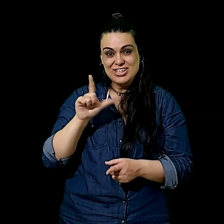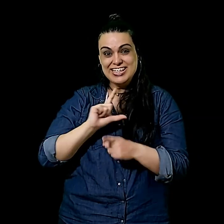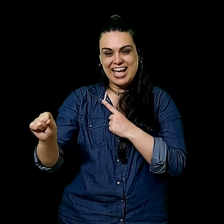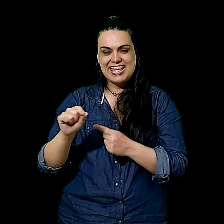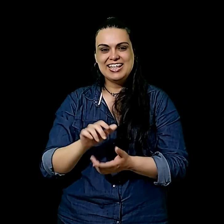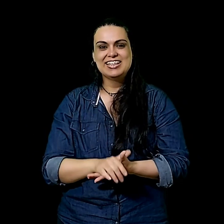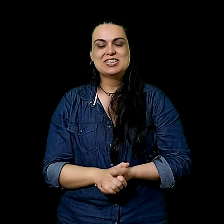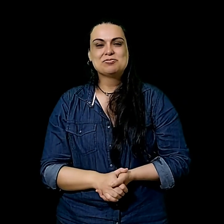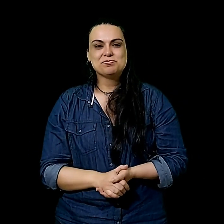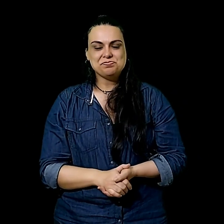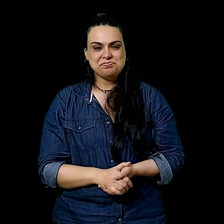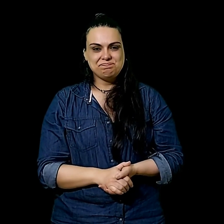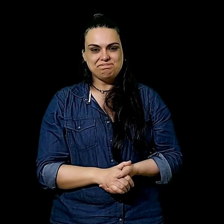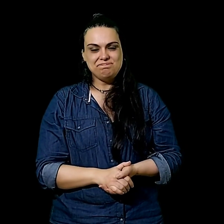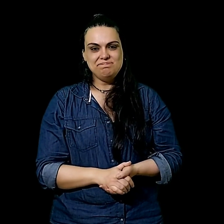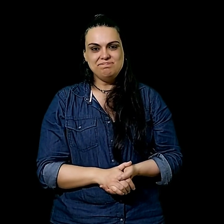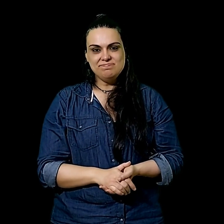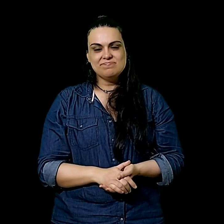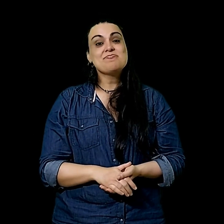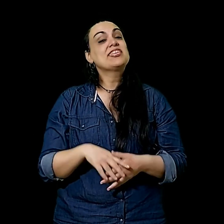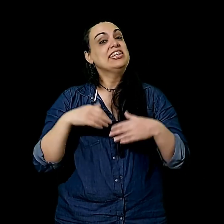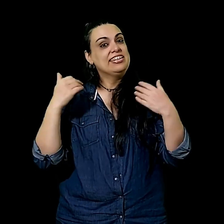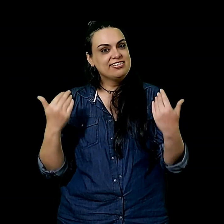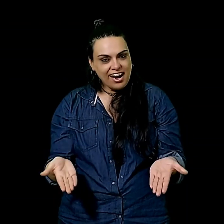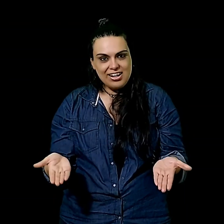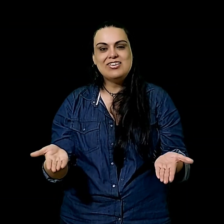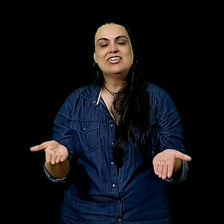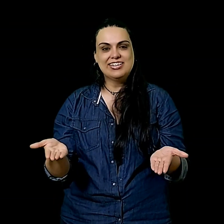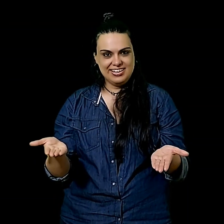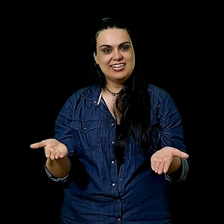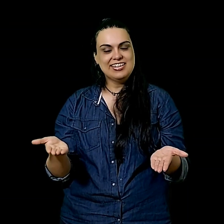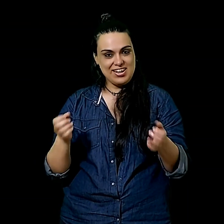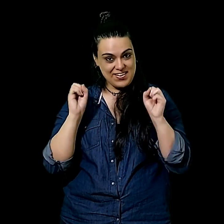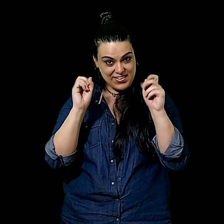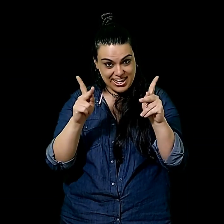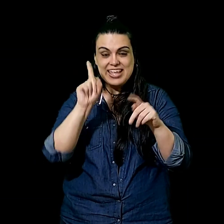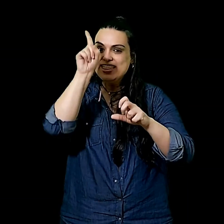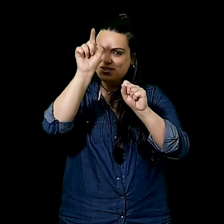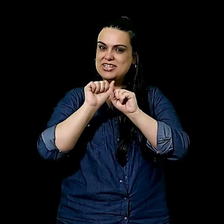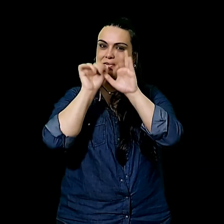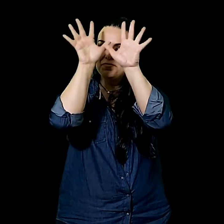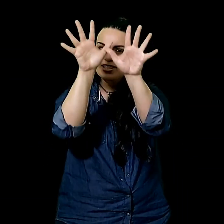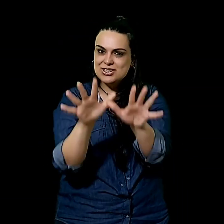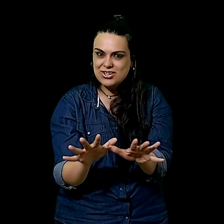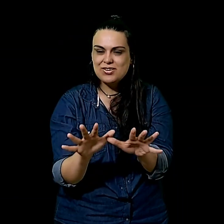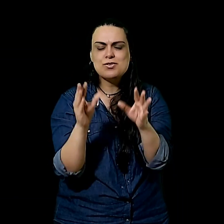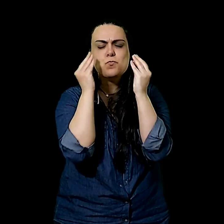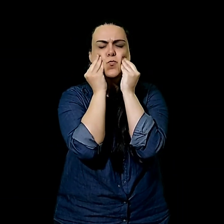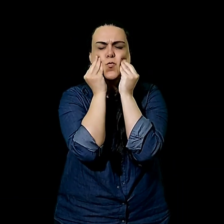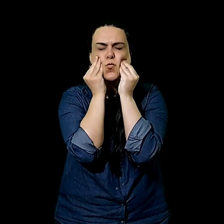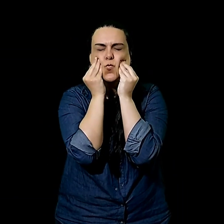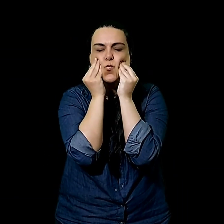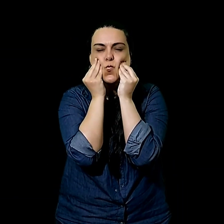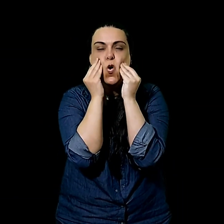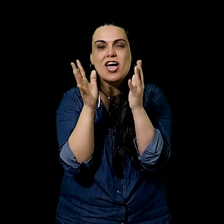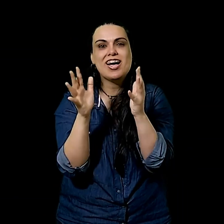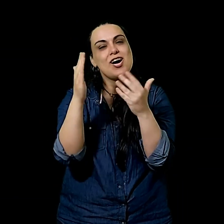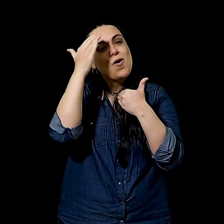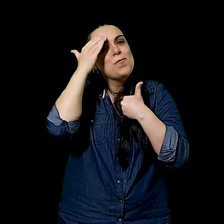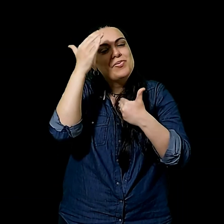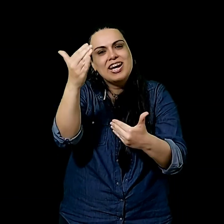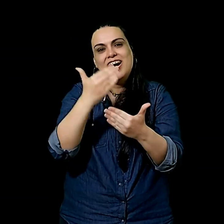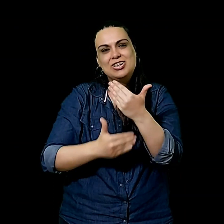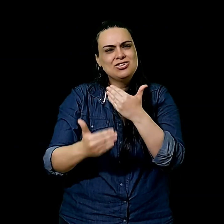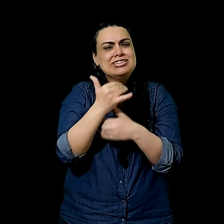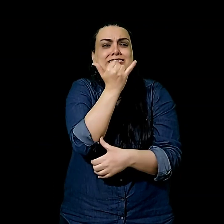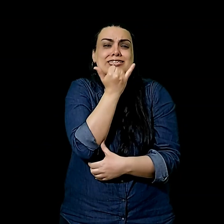Vou sair. Valeu. Gente, é isso. Tá bom? Deus abençoe. Um beijo.